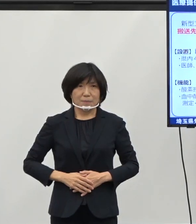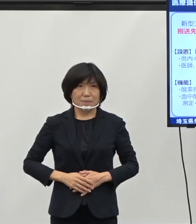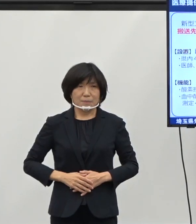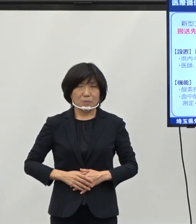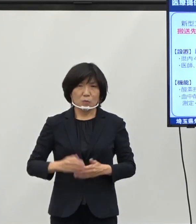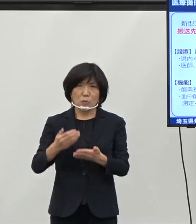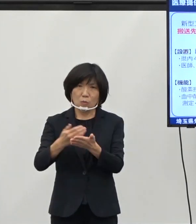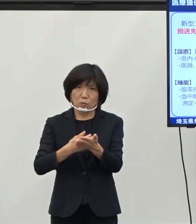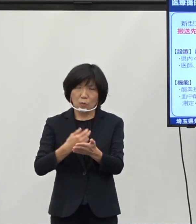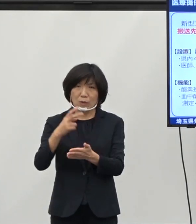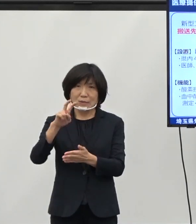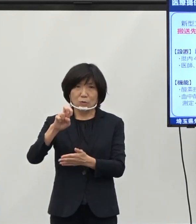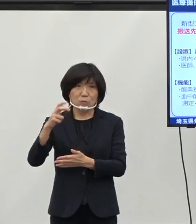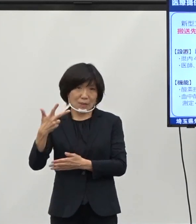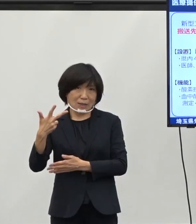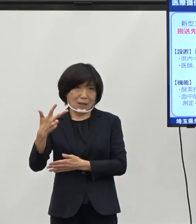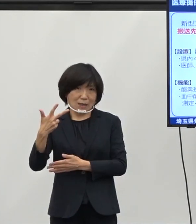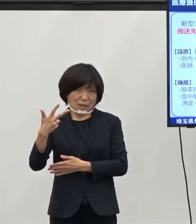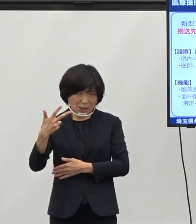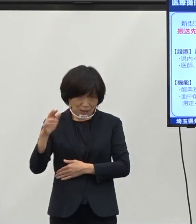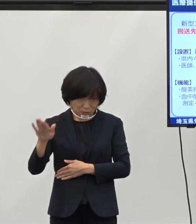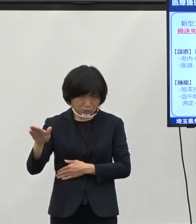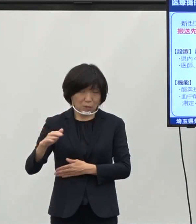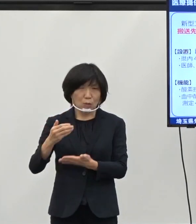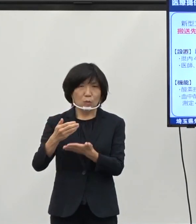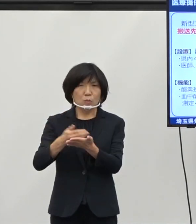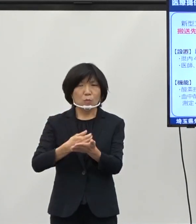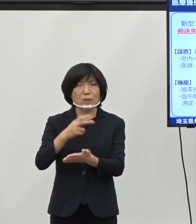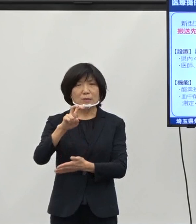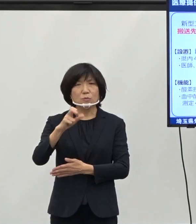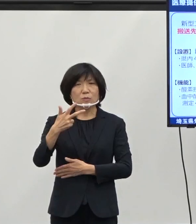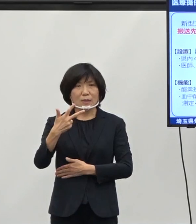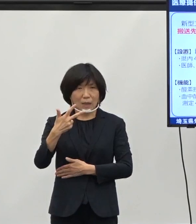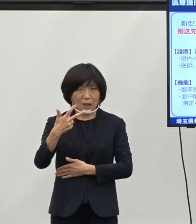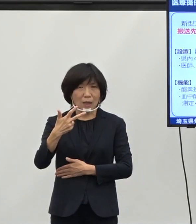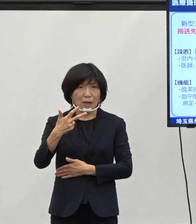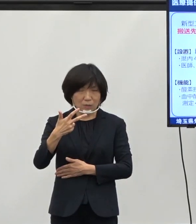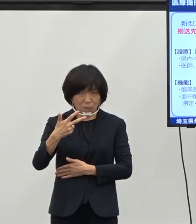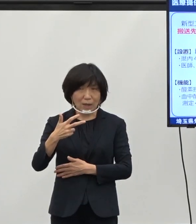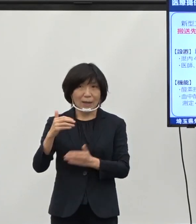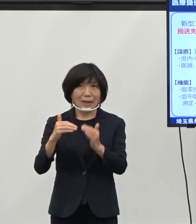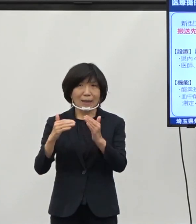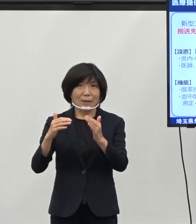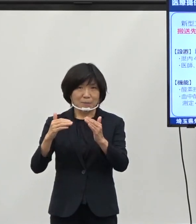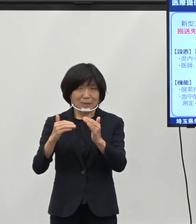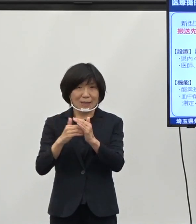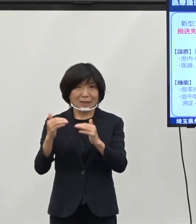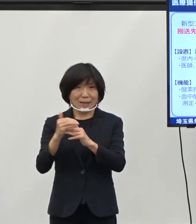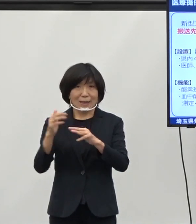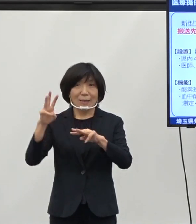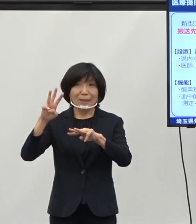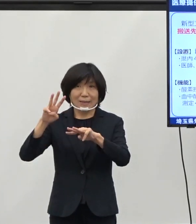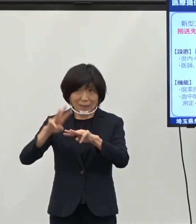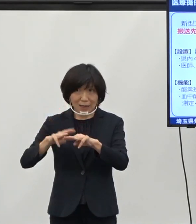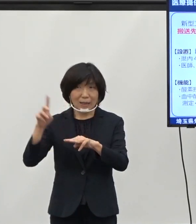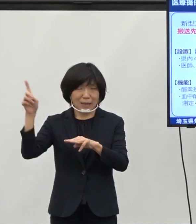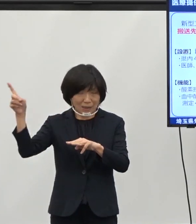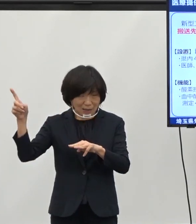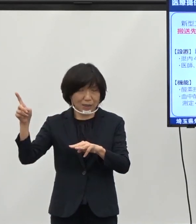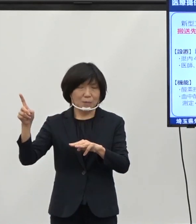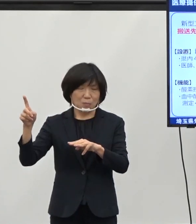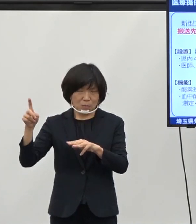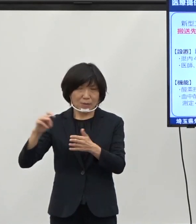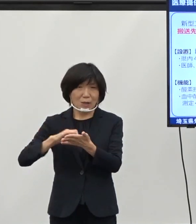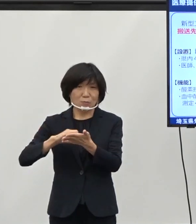残ったのが27バイアルあります。でこの27バイアル分については武田薬品から使用を見合わせるよう依頼があったため